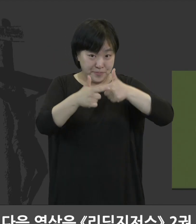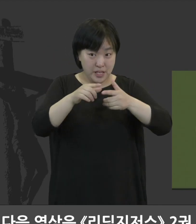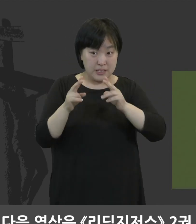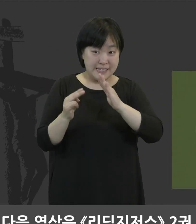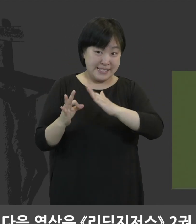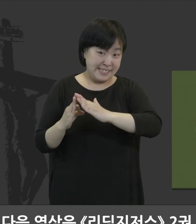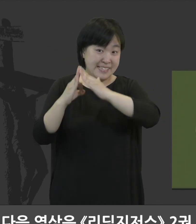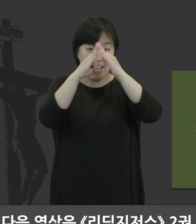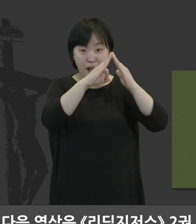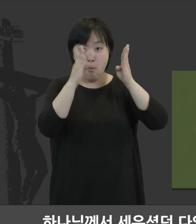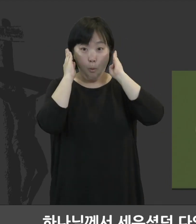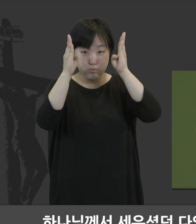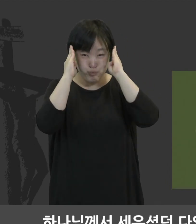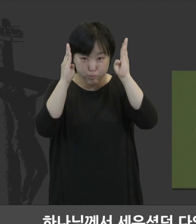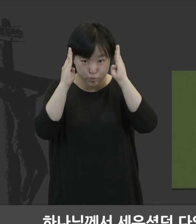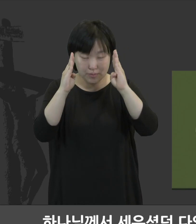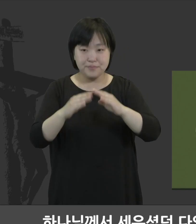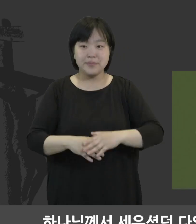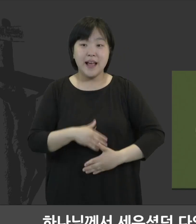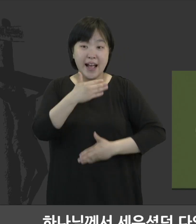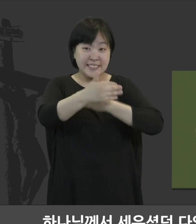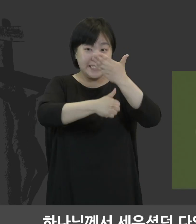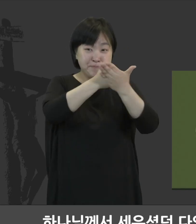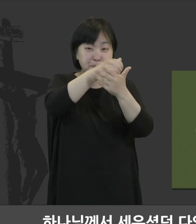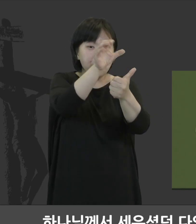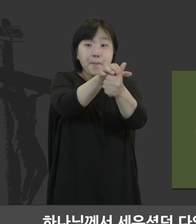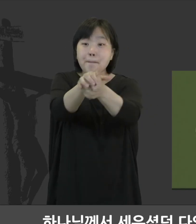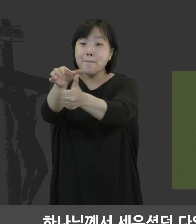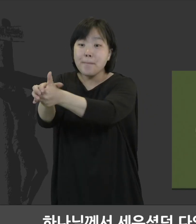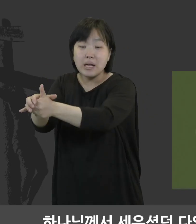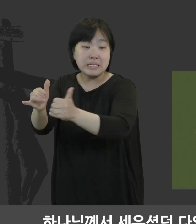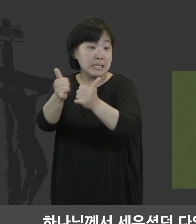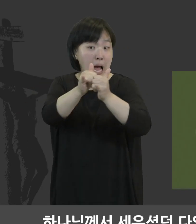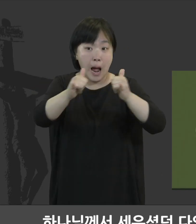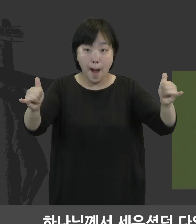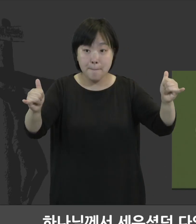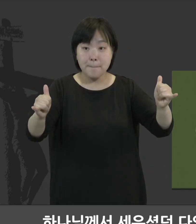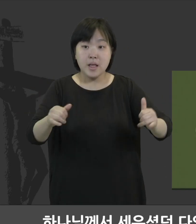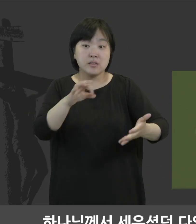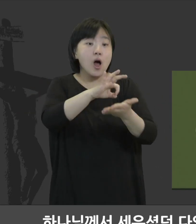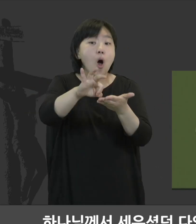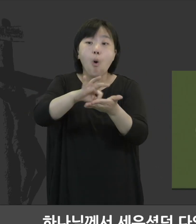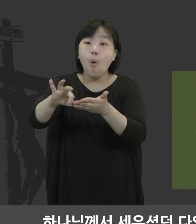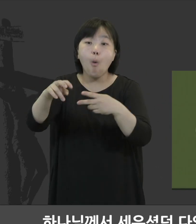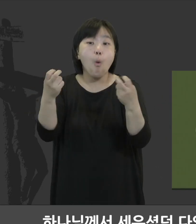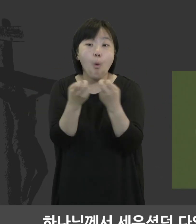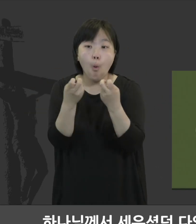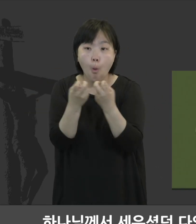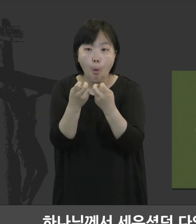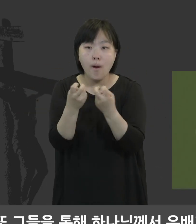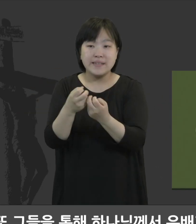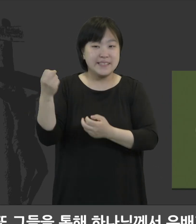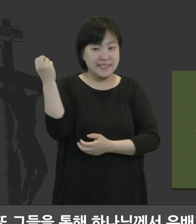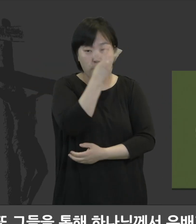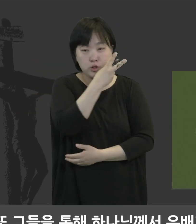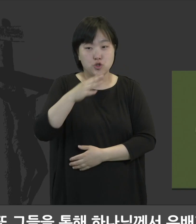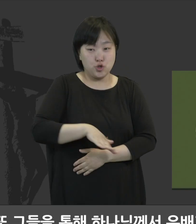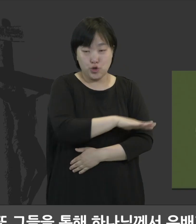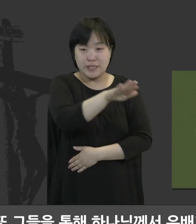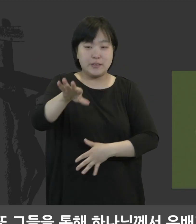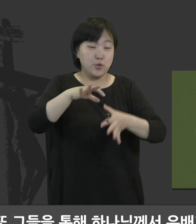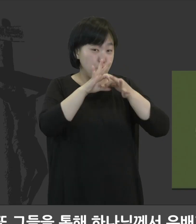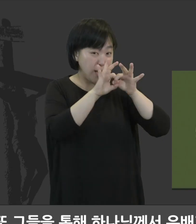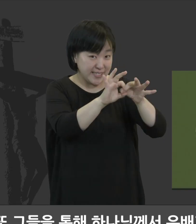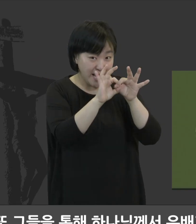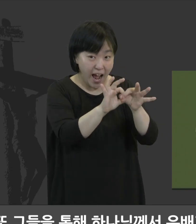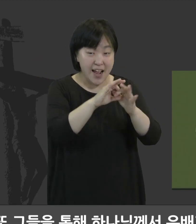살펴볼 것입니다. 하나님께서 세우셨던 다양한 사람들이 각자 어떻게 쓰임받았는지, 또 그들을